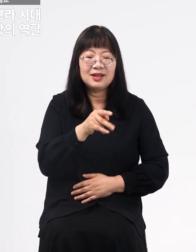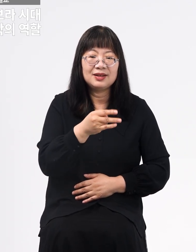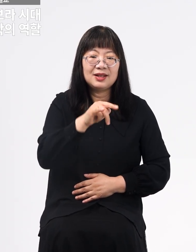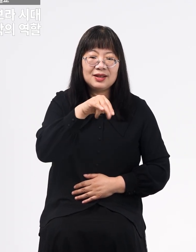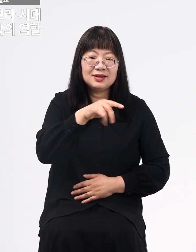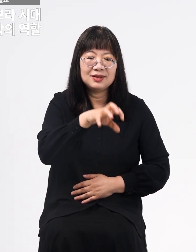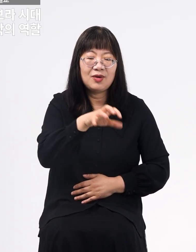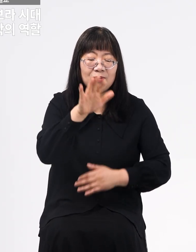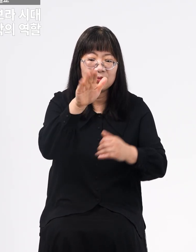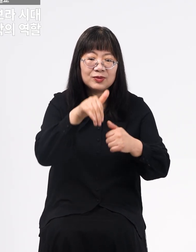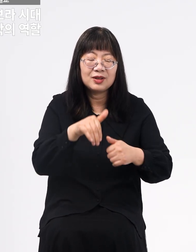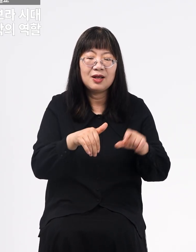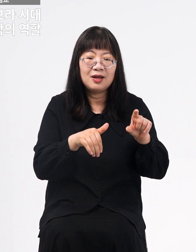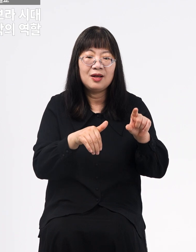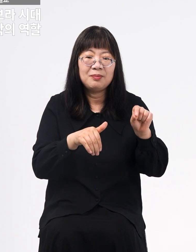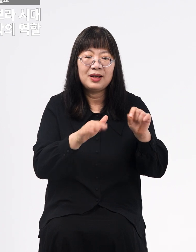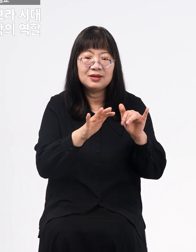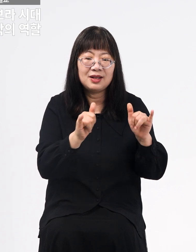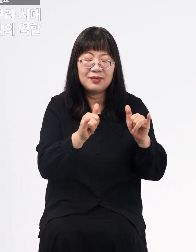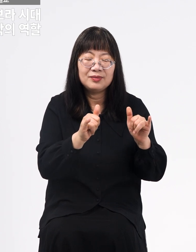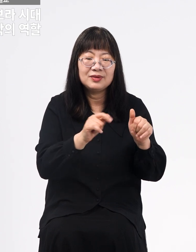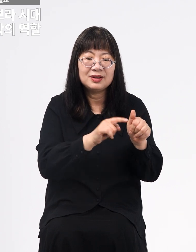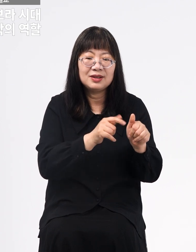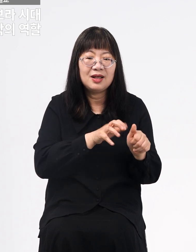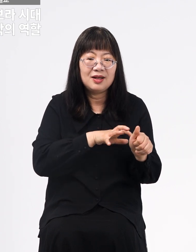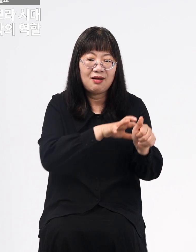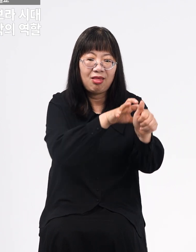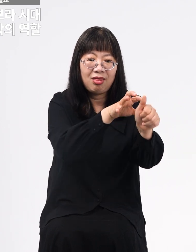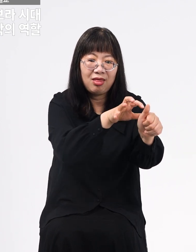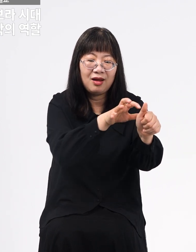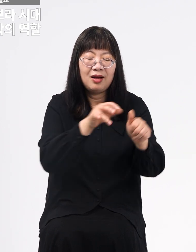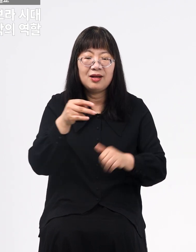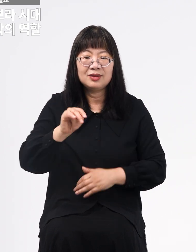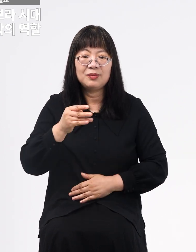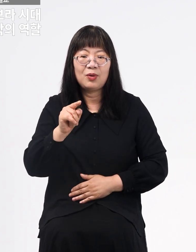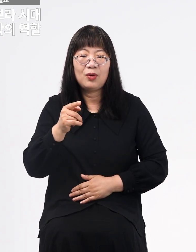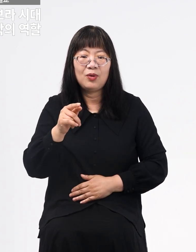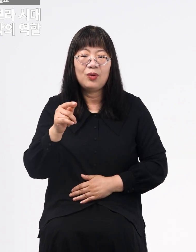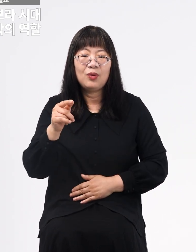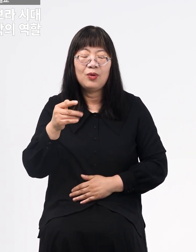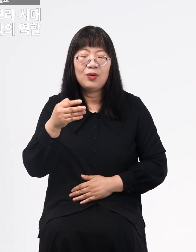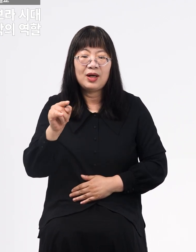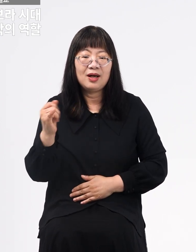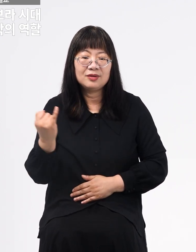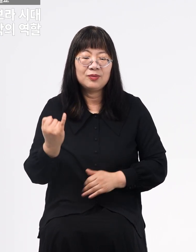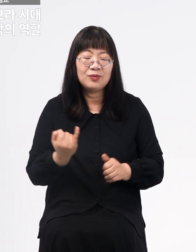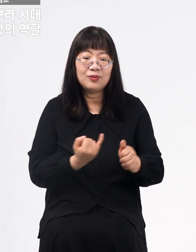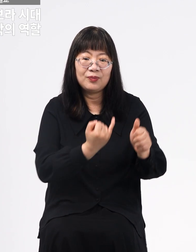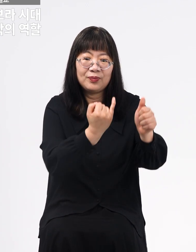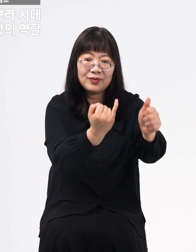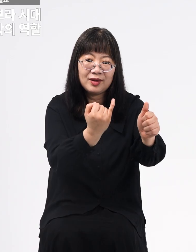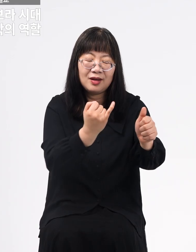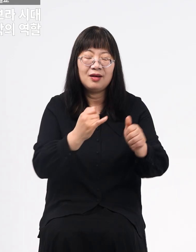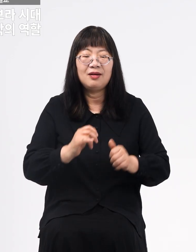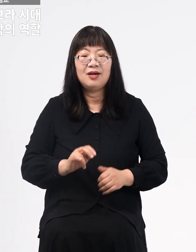부르니 10,000명이 그를 따라 올라가고 드보라도 그와 함께 올라가니라. 올라가고 올라간다는 말이 반복되어